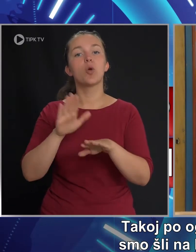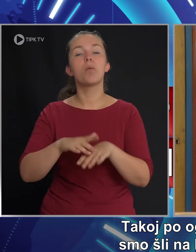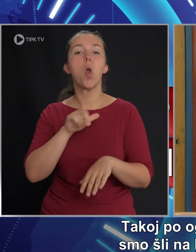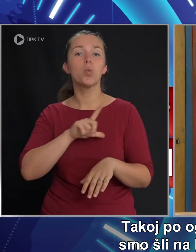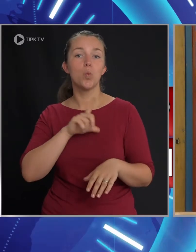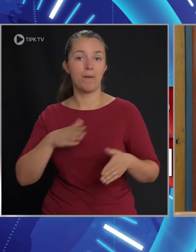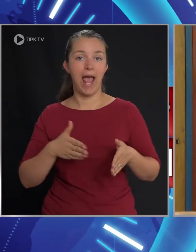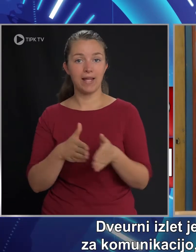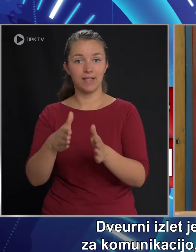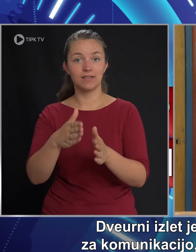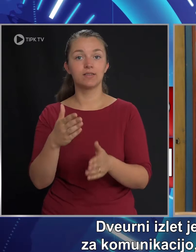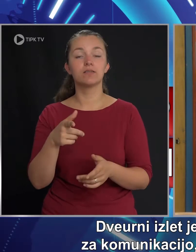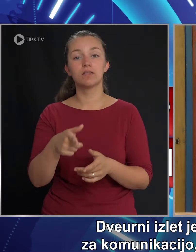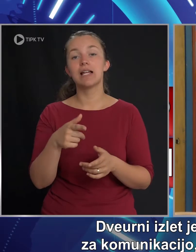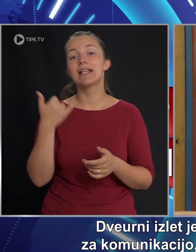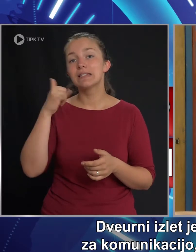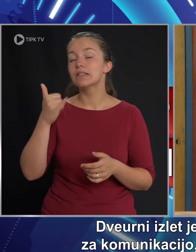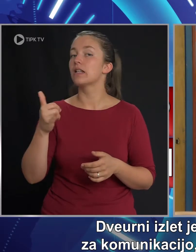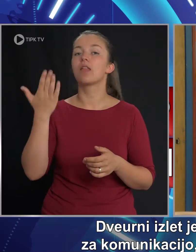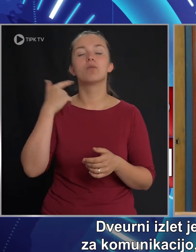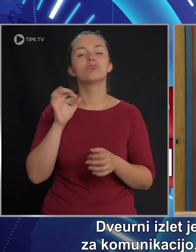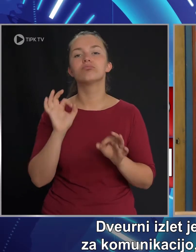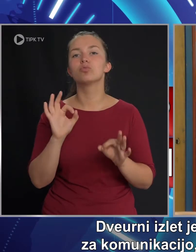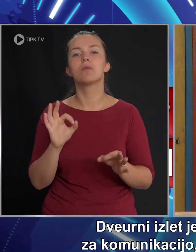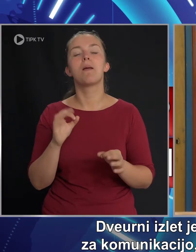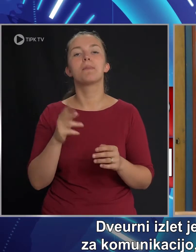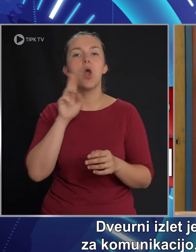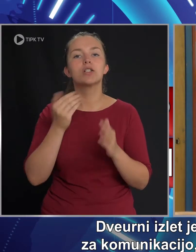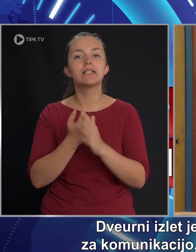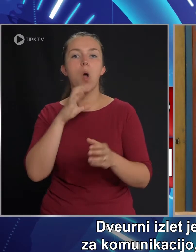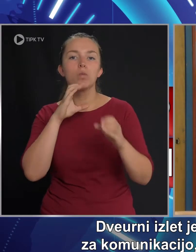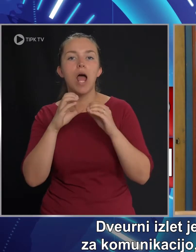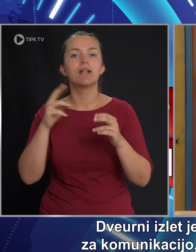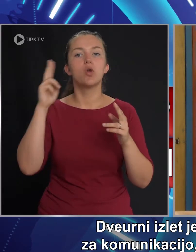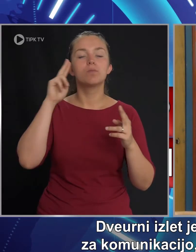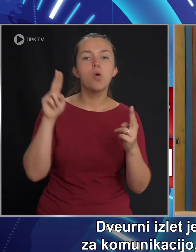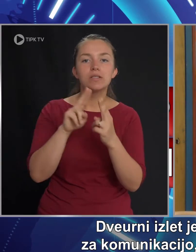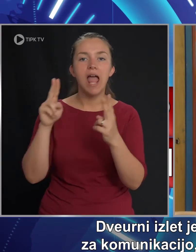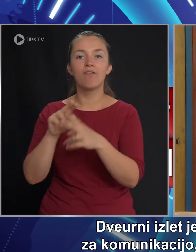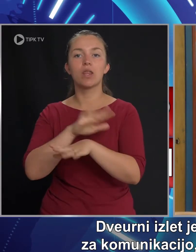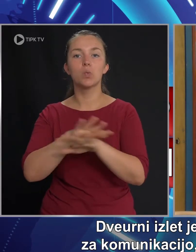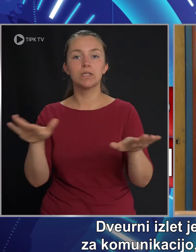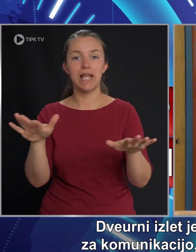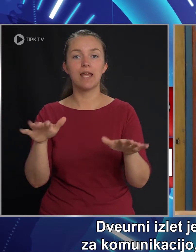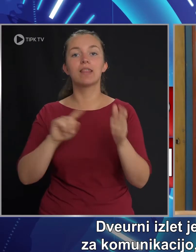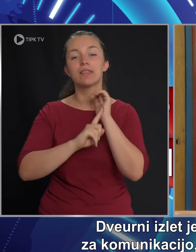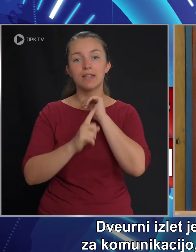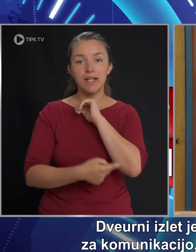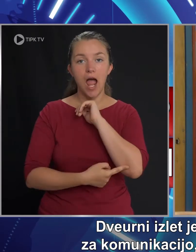po Ljubljanici. Vijurni izlet je bil čudovita priložnost za komunikacijo, spoznavanje